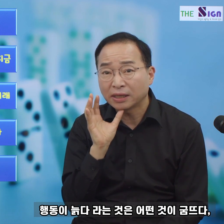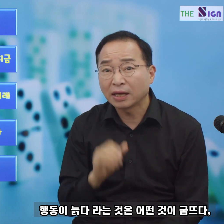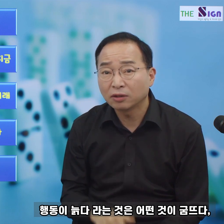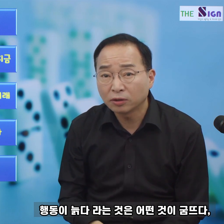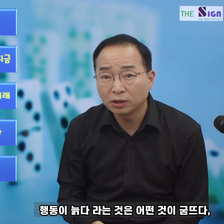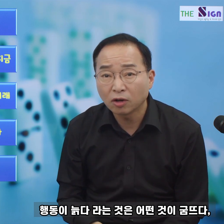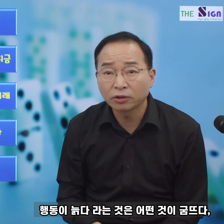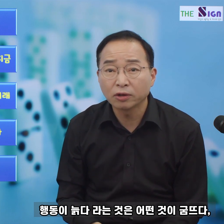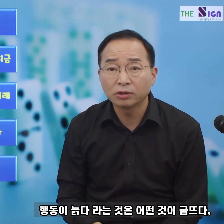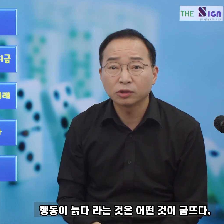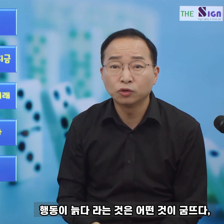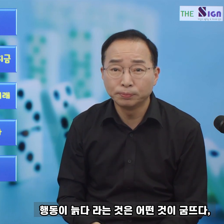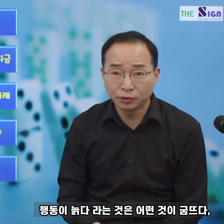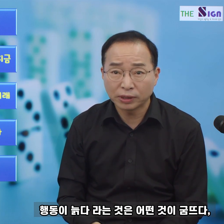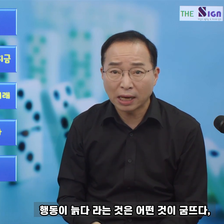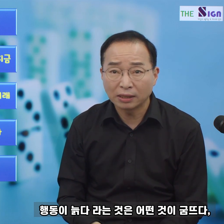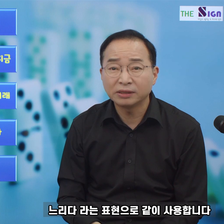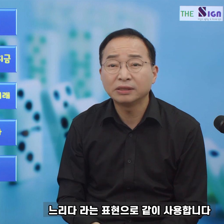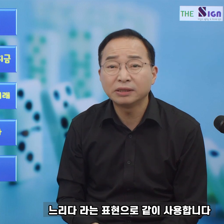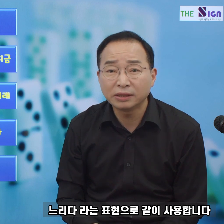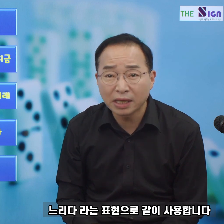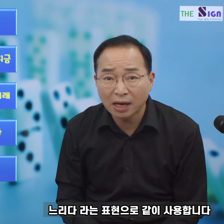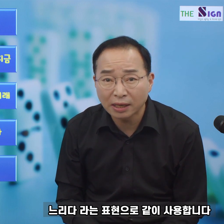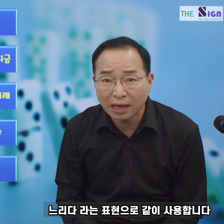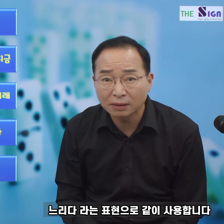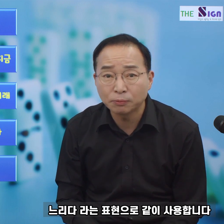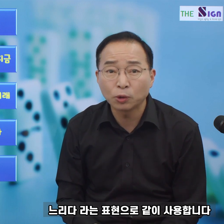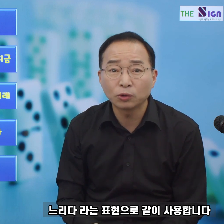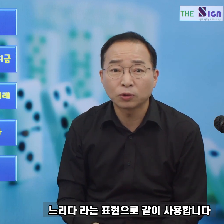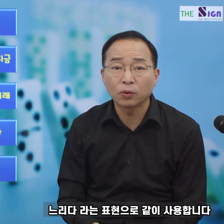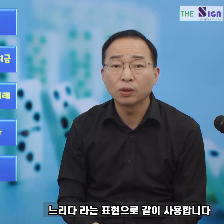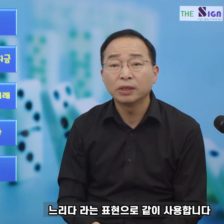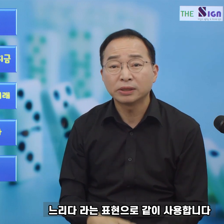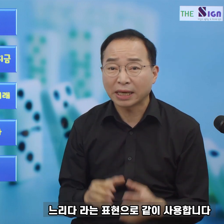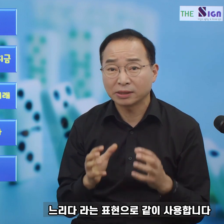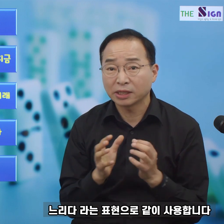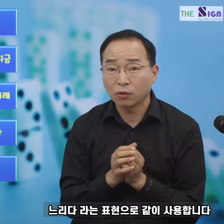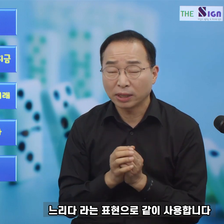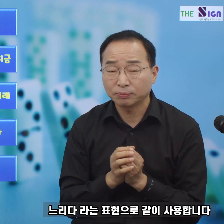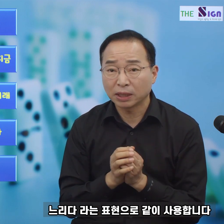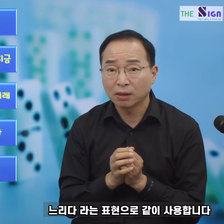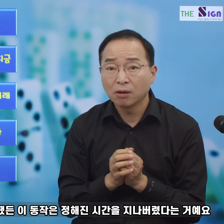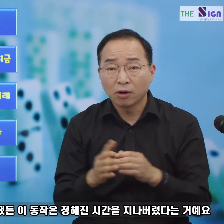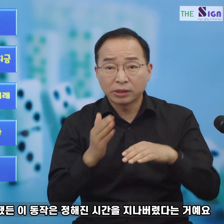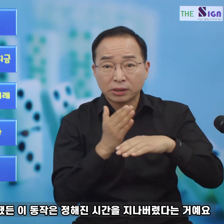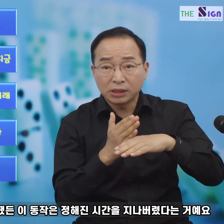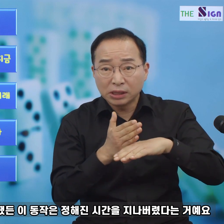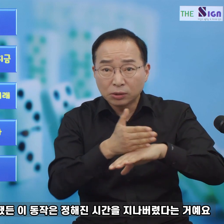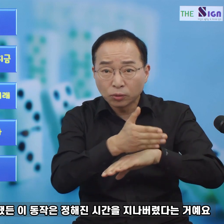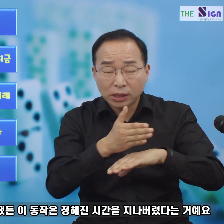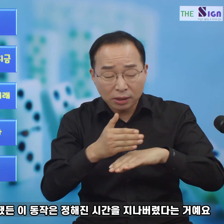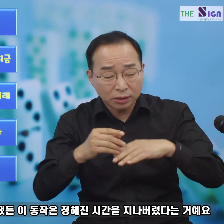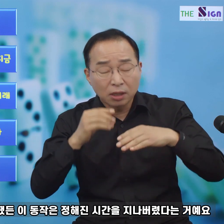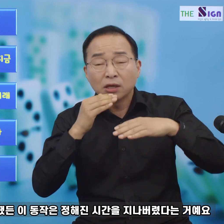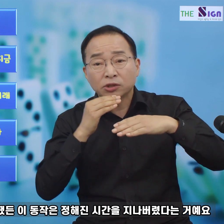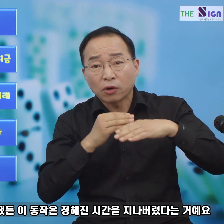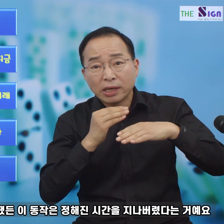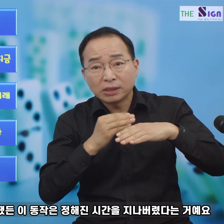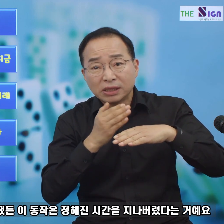늙다라는 거는 어떤 것이 굼뜨다, 느리다라는 표현으로 이제 같이 사용합니다. 어쨌든 이 동작은 정해진